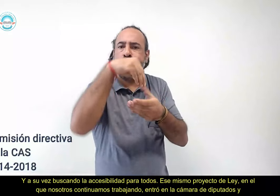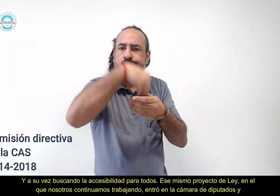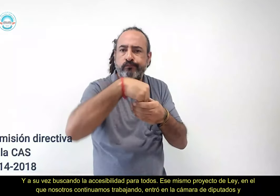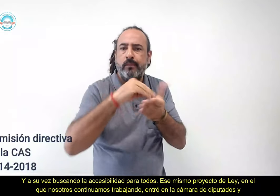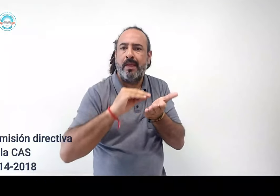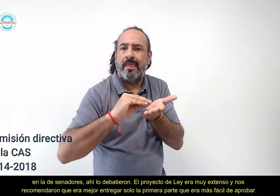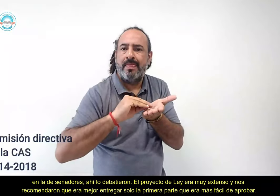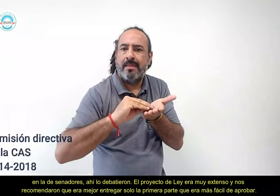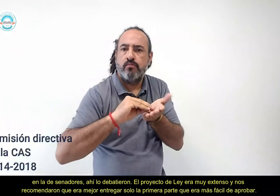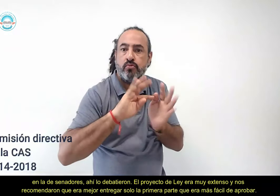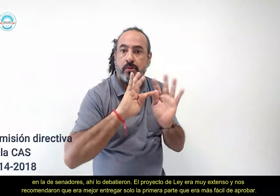de Senadores.